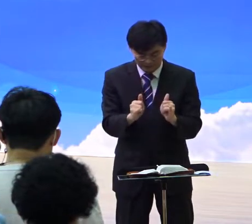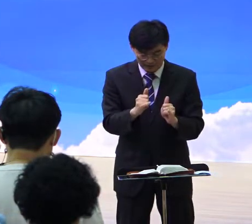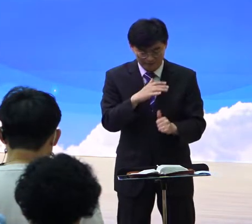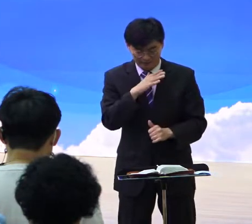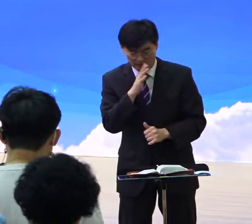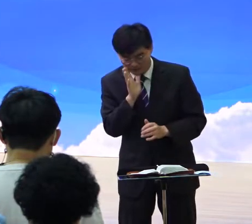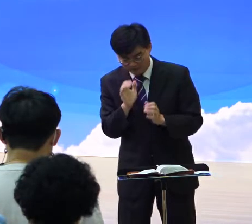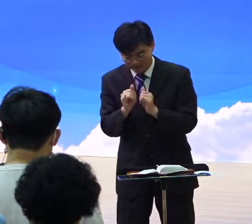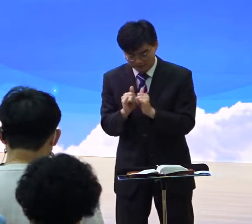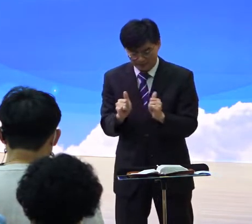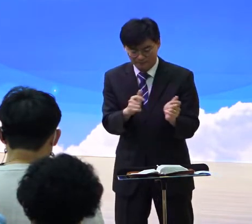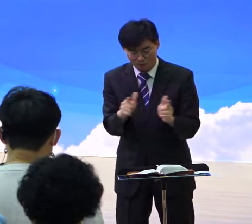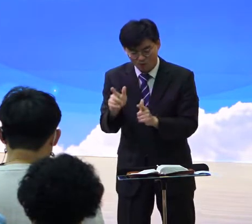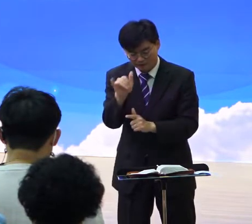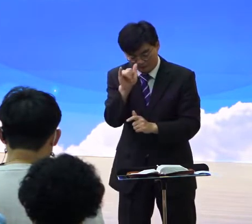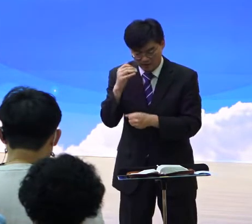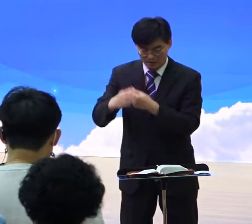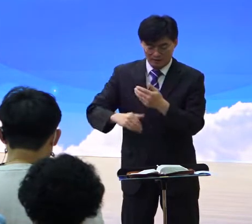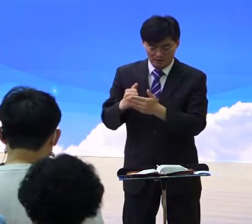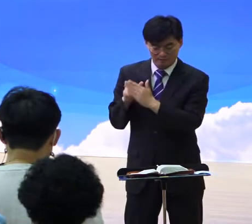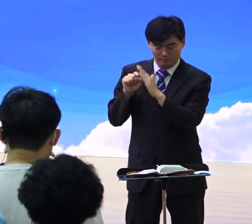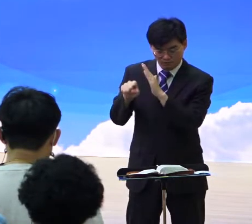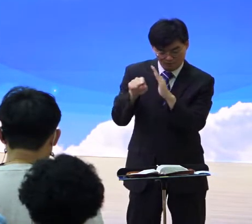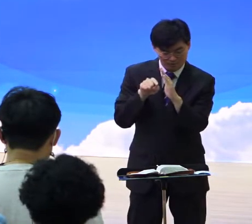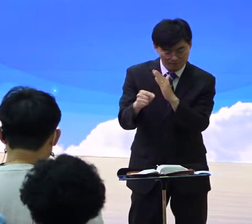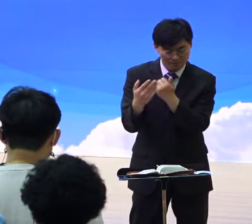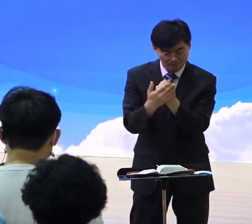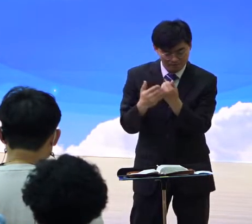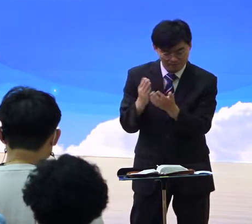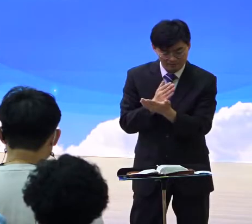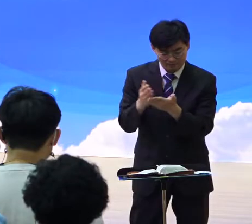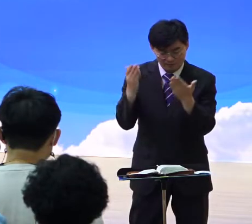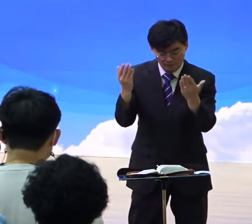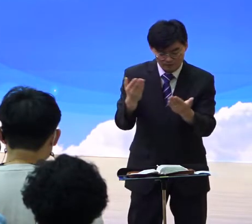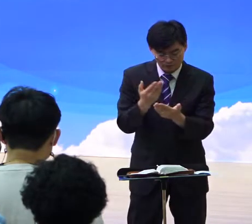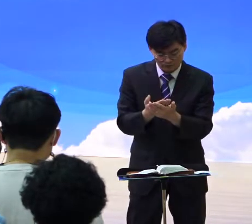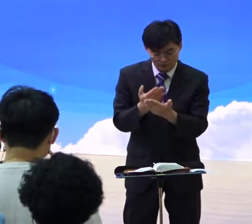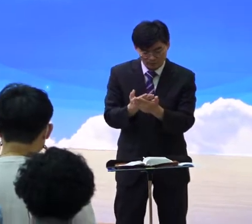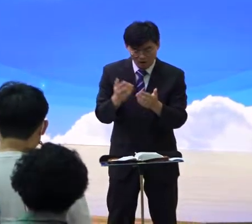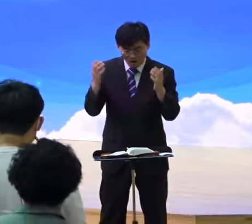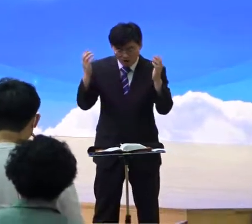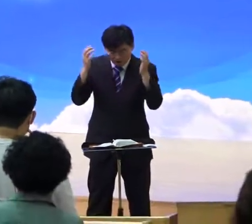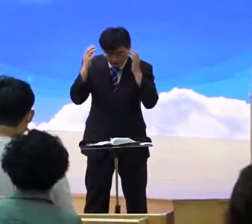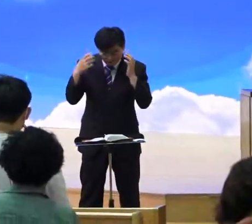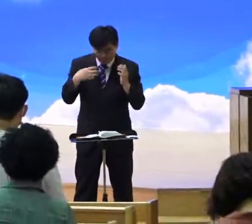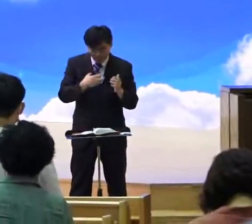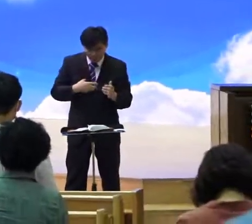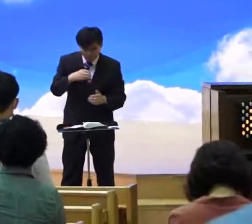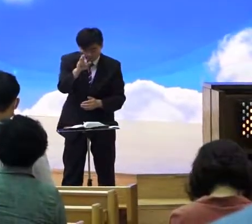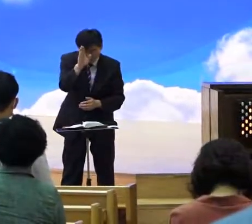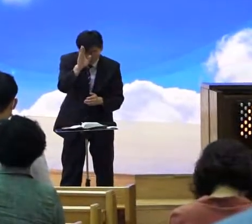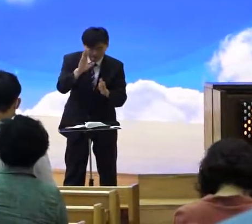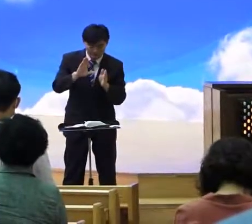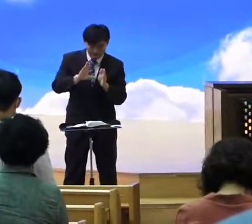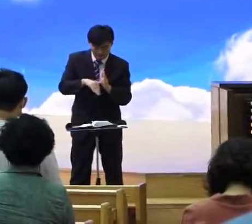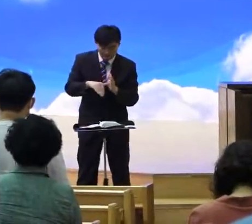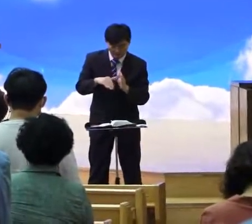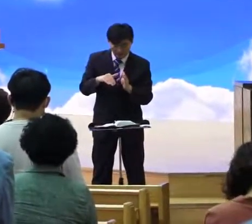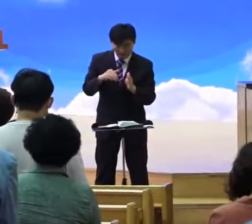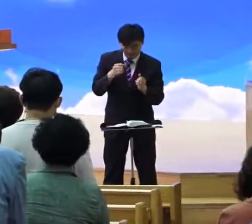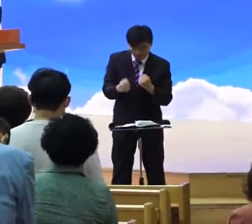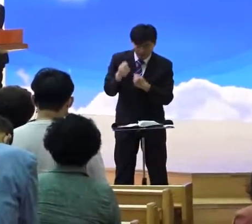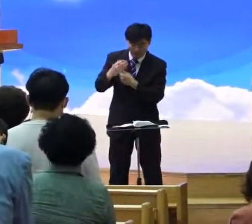긍휼하게 주시고 하나님의 놀라우신 은총을 함께하여 주셔서 고난과 아픔의 현장 속에서 강하신 하나님의 능력을 경험하게 하여